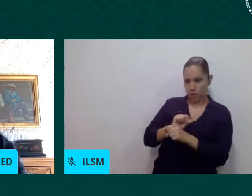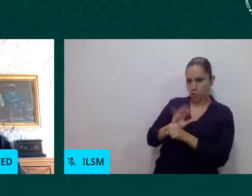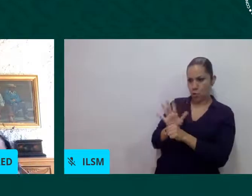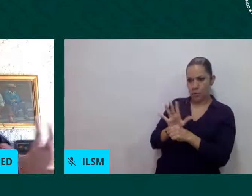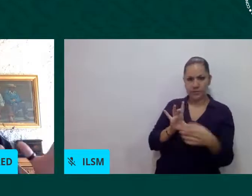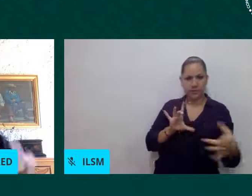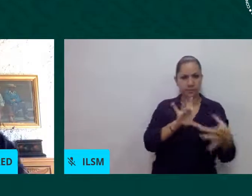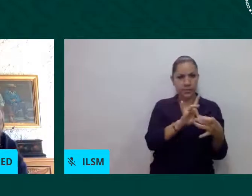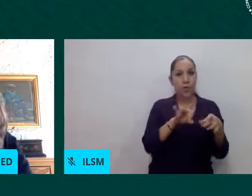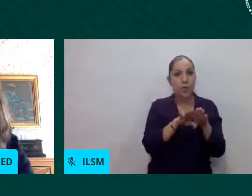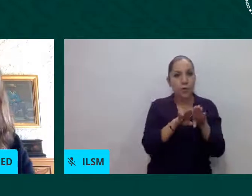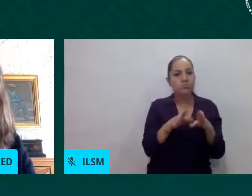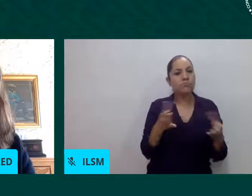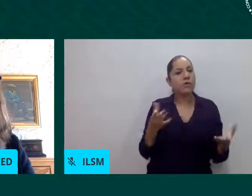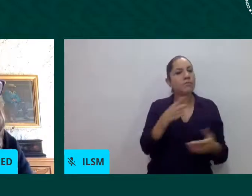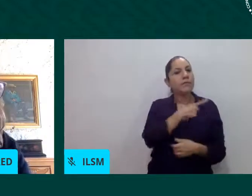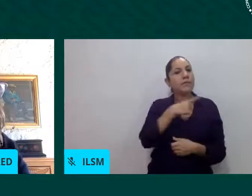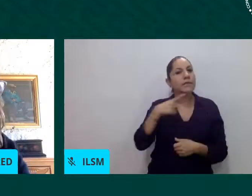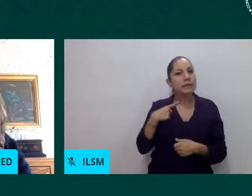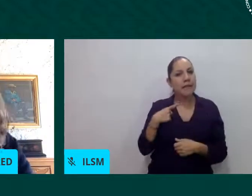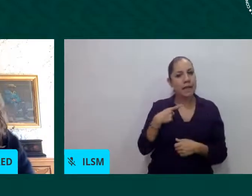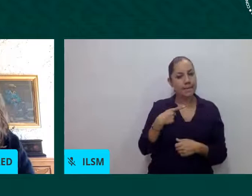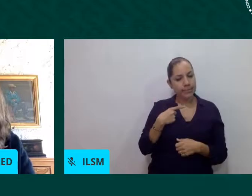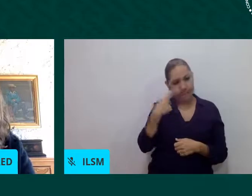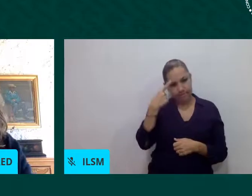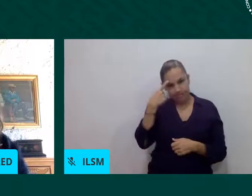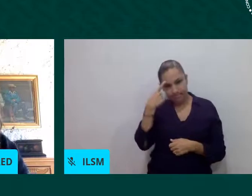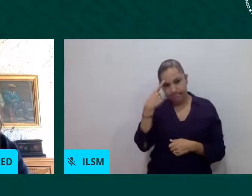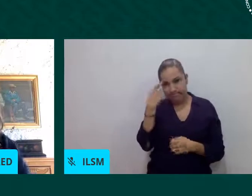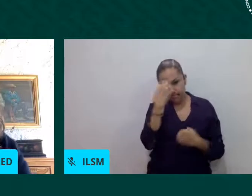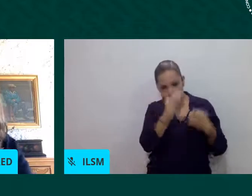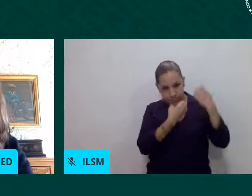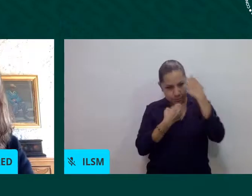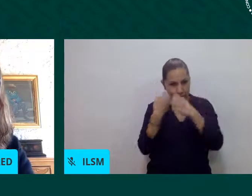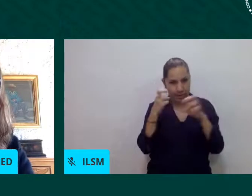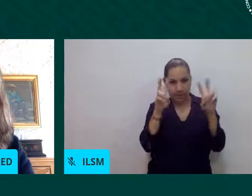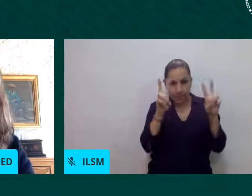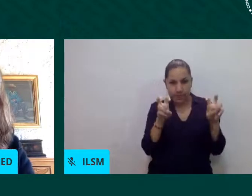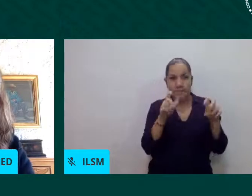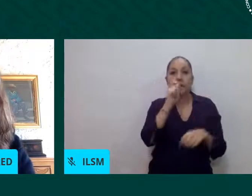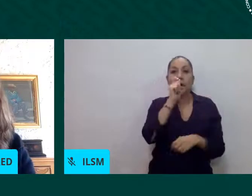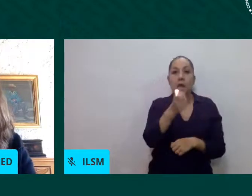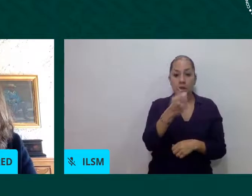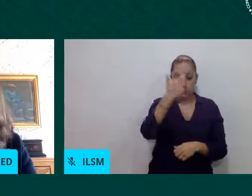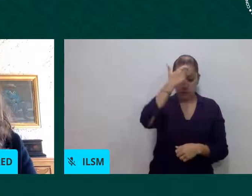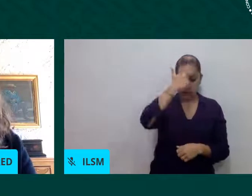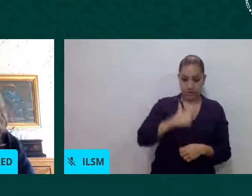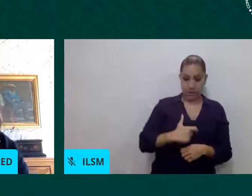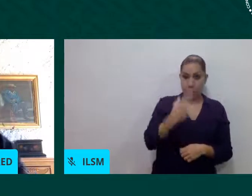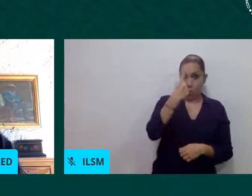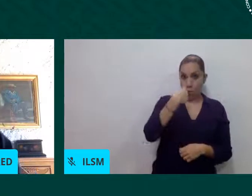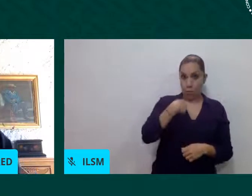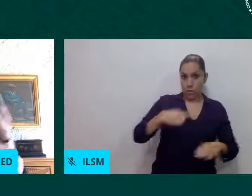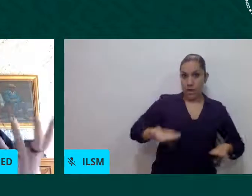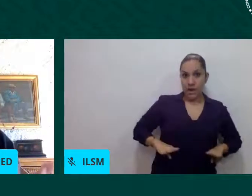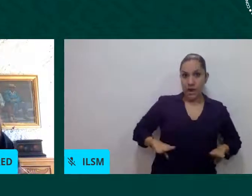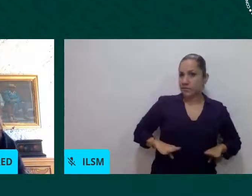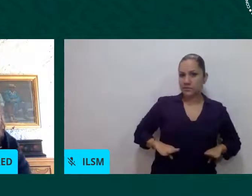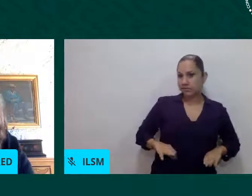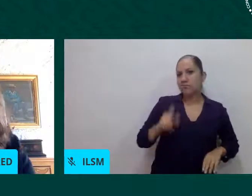las agrupaciones de personas que migran, digamos, que se transportan de un país a otro, pues no son